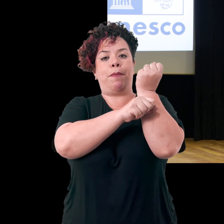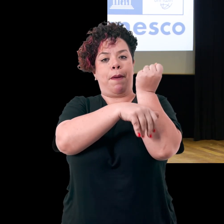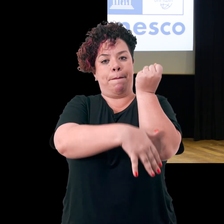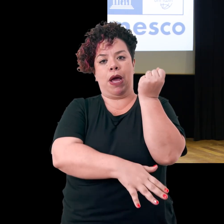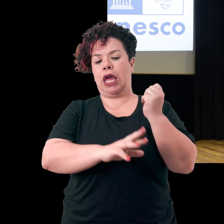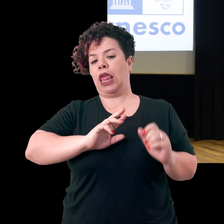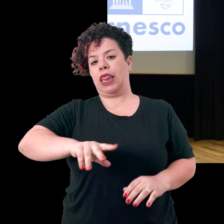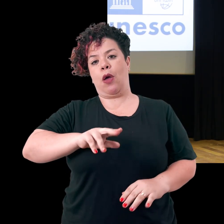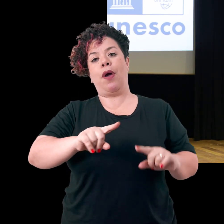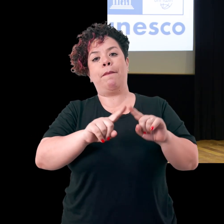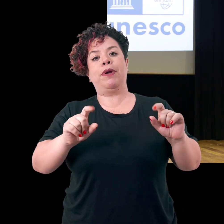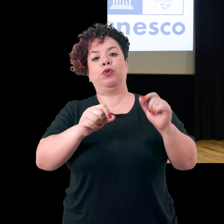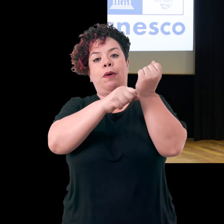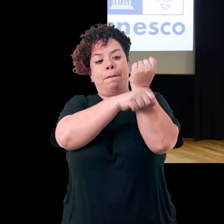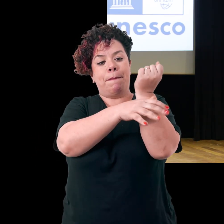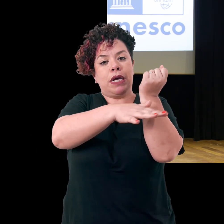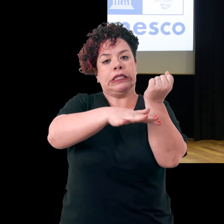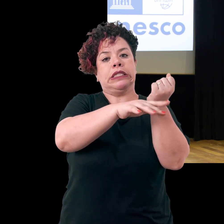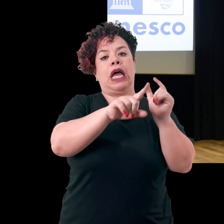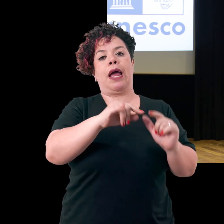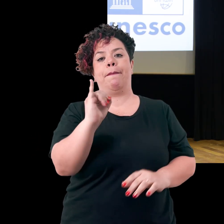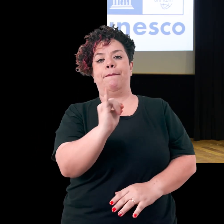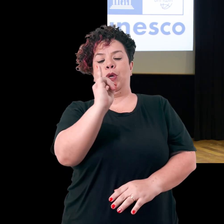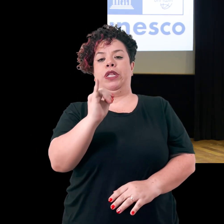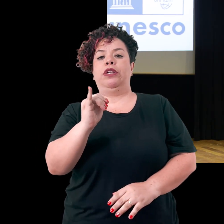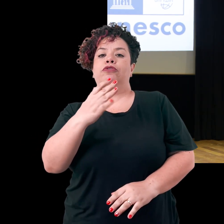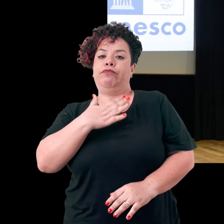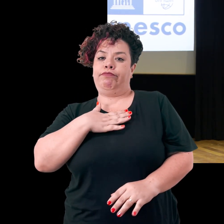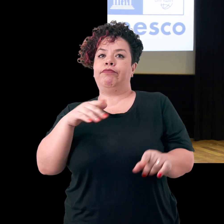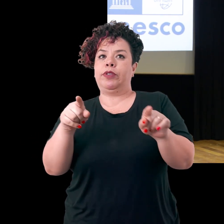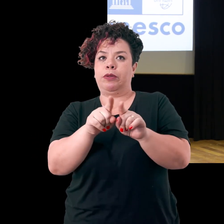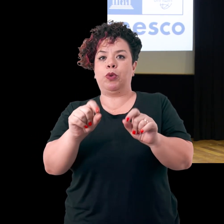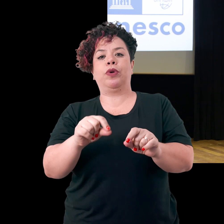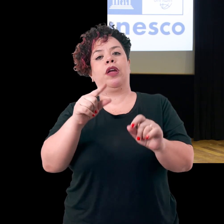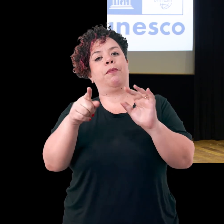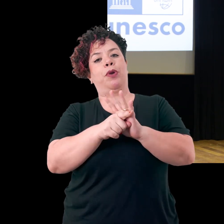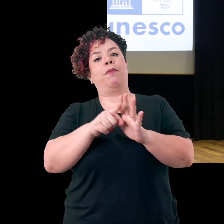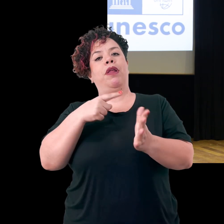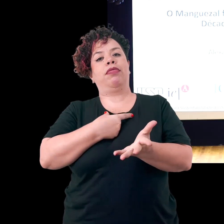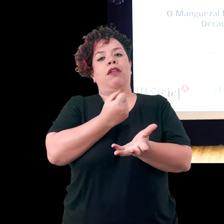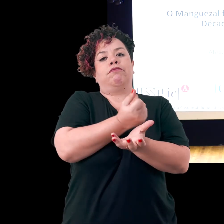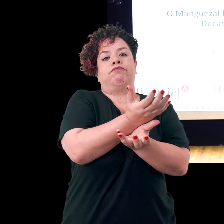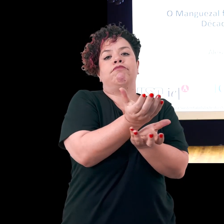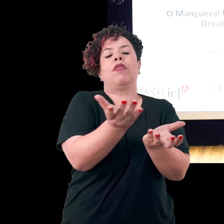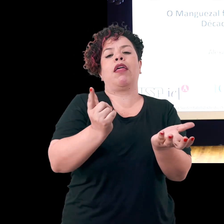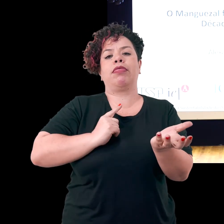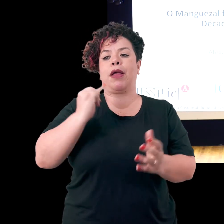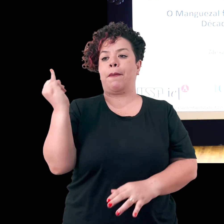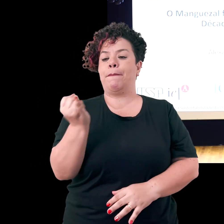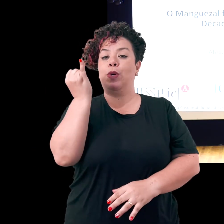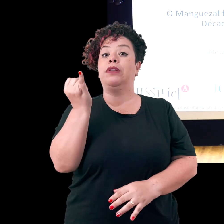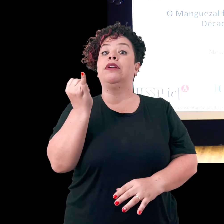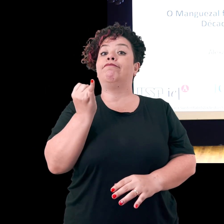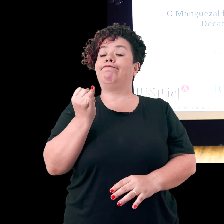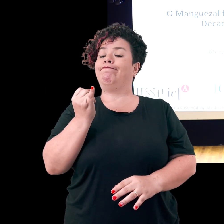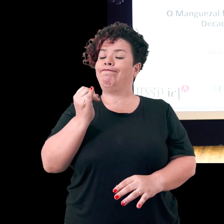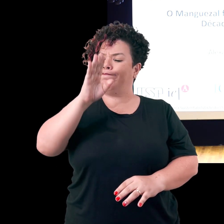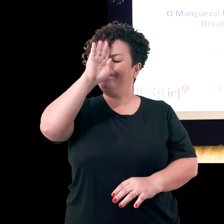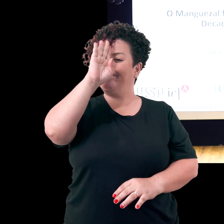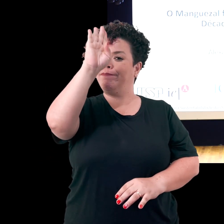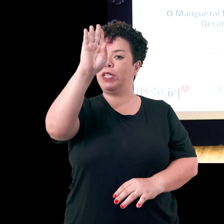manguezais, né? Mas o manguezal é um ambiente importante, é um habitat importante, é um ecossistema importante, é algo